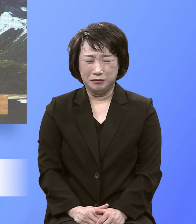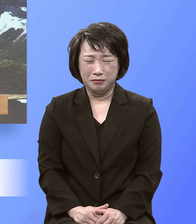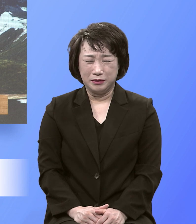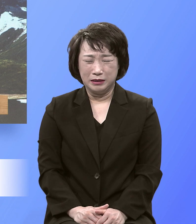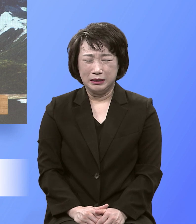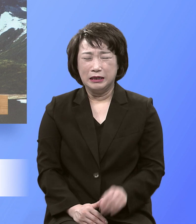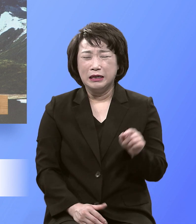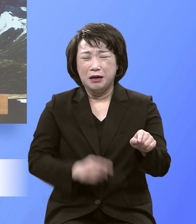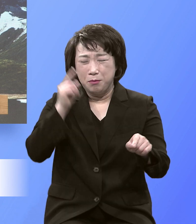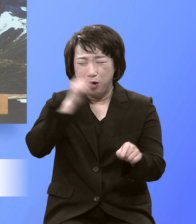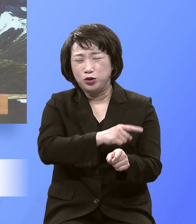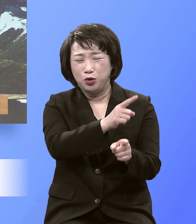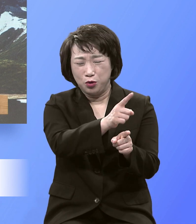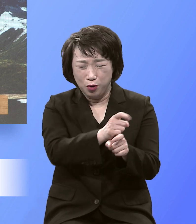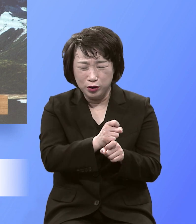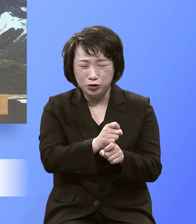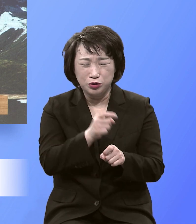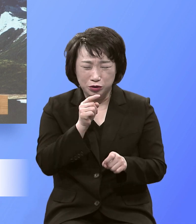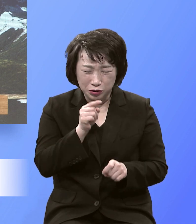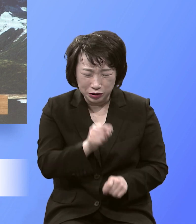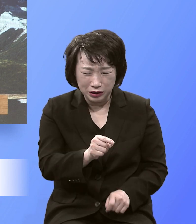이 못된 놈의 원수야.